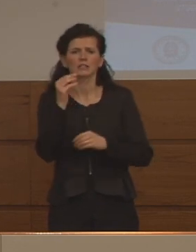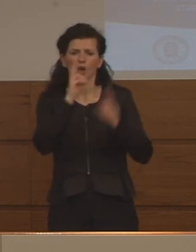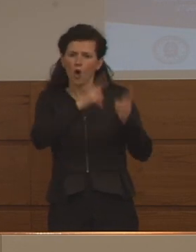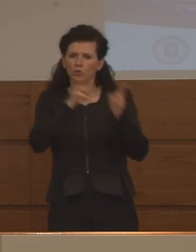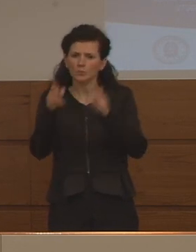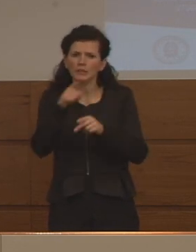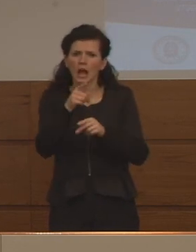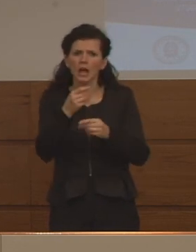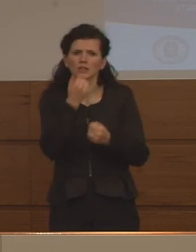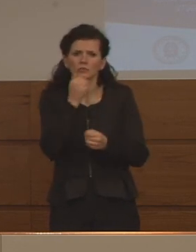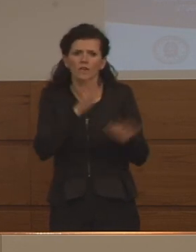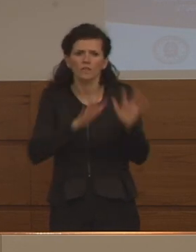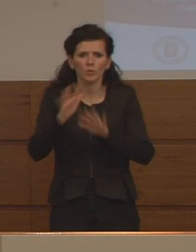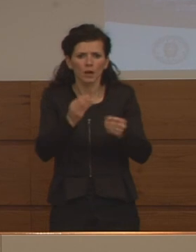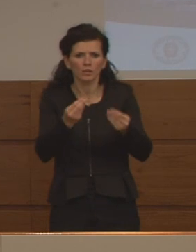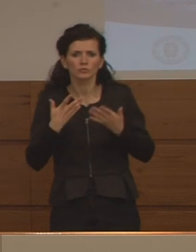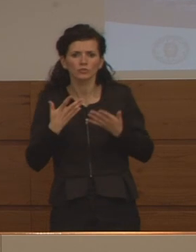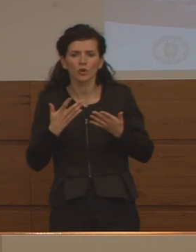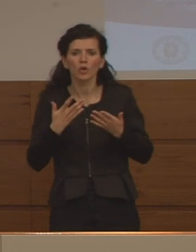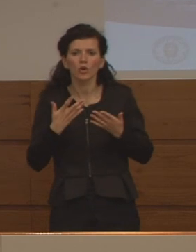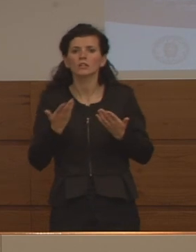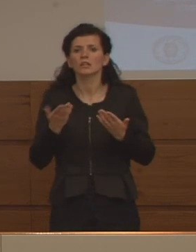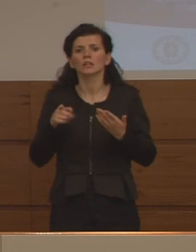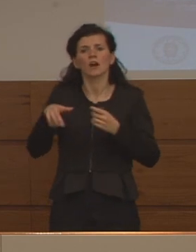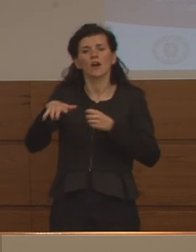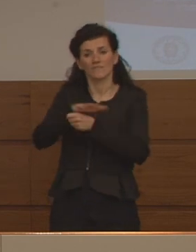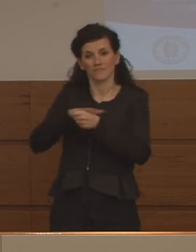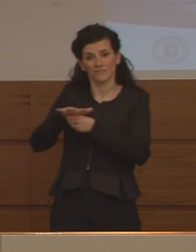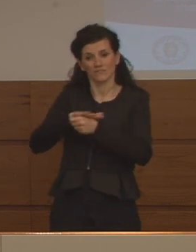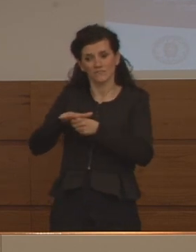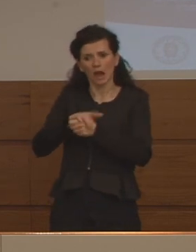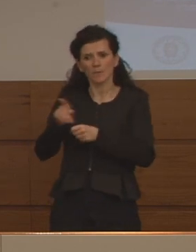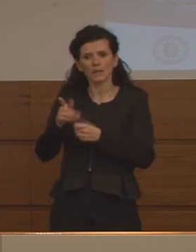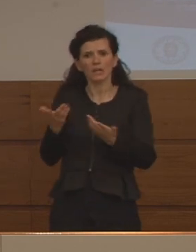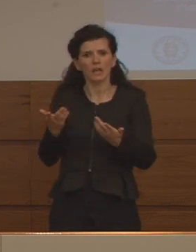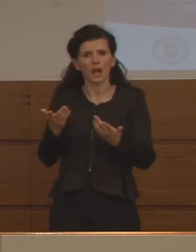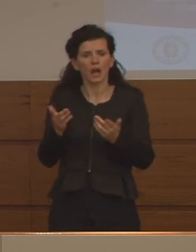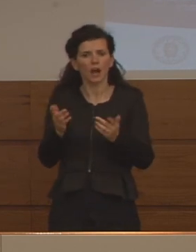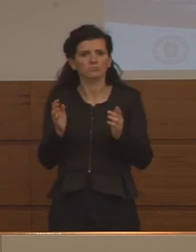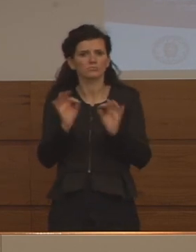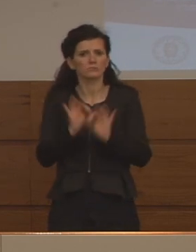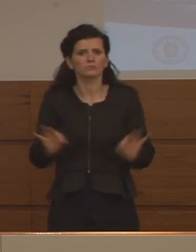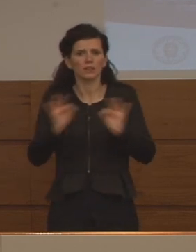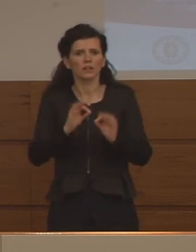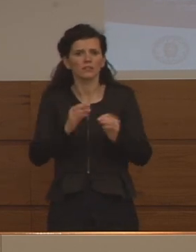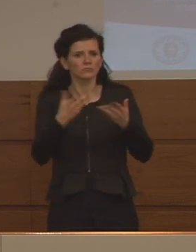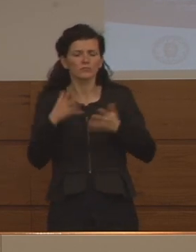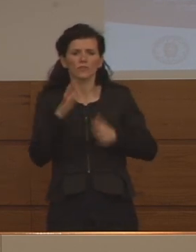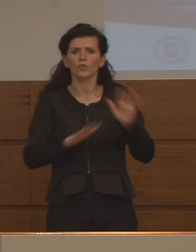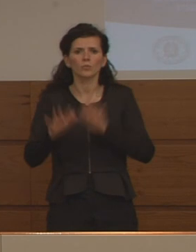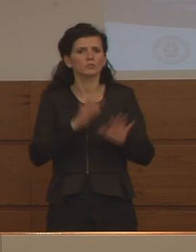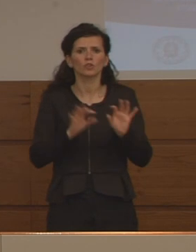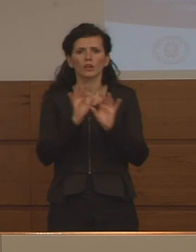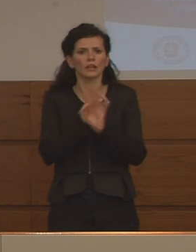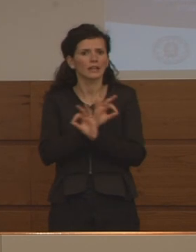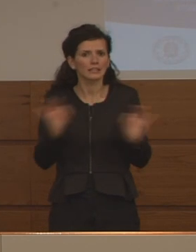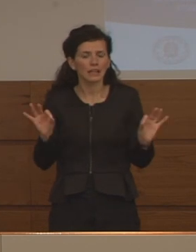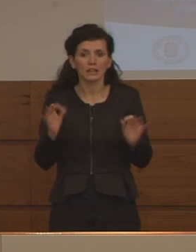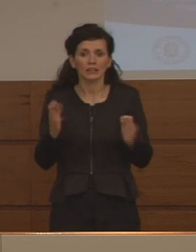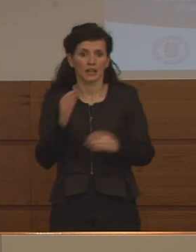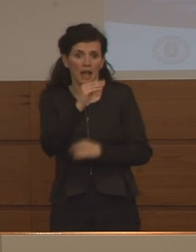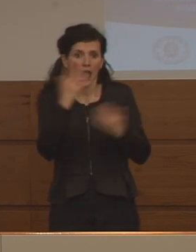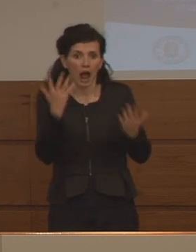non ricevono nessun a un ragguaglio a riguardo chiedono a quel punto però di poter effettuare quanto meno un